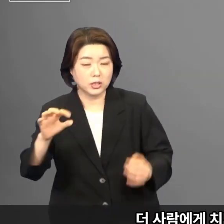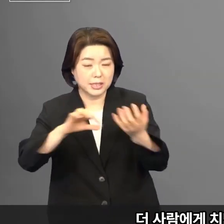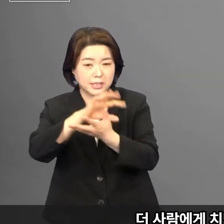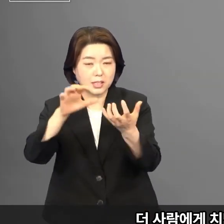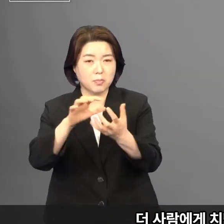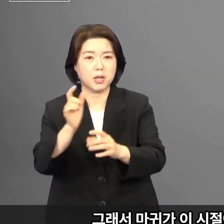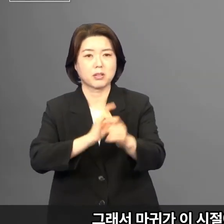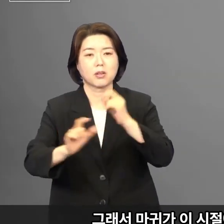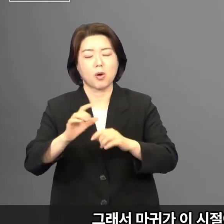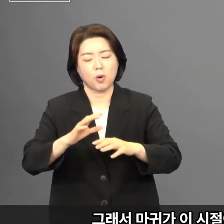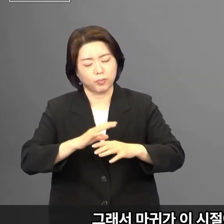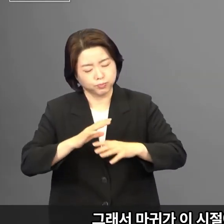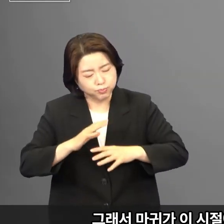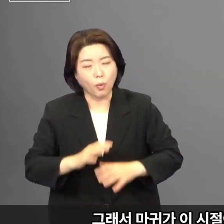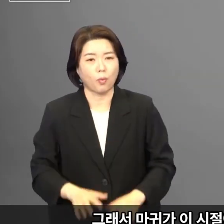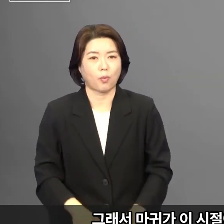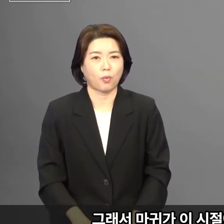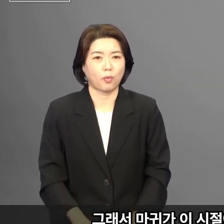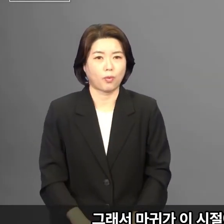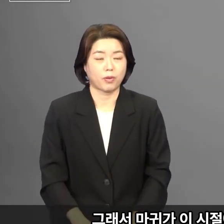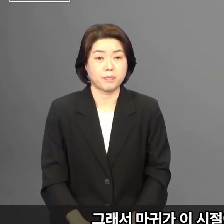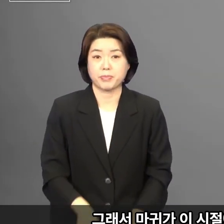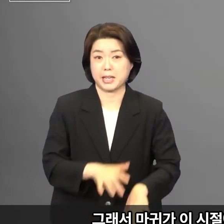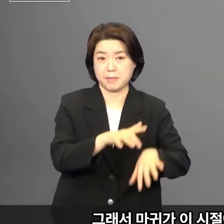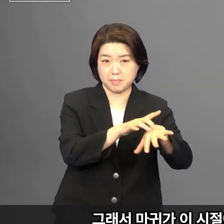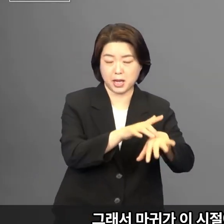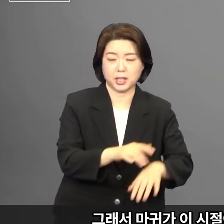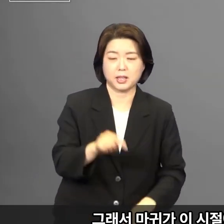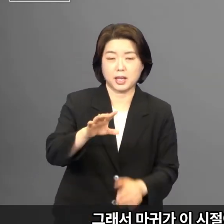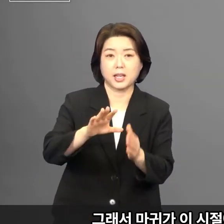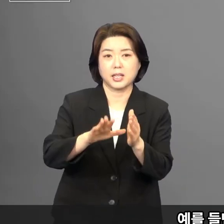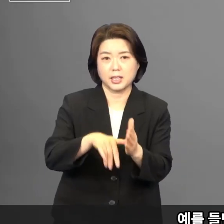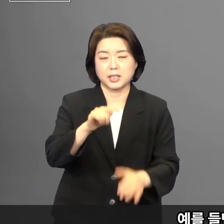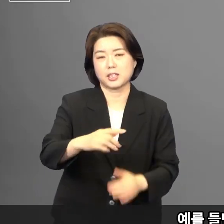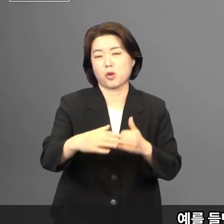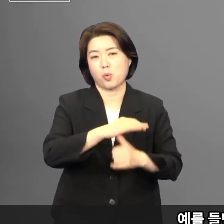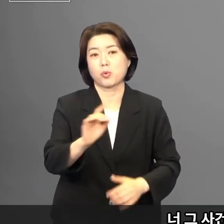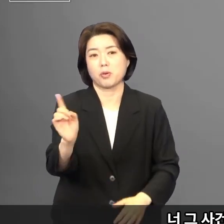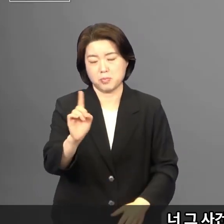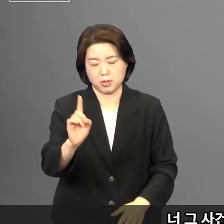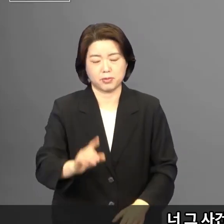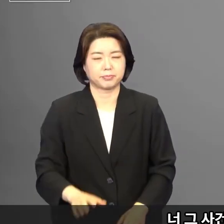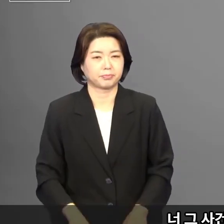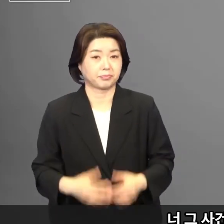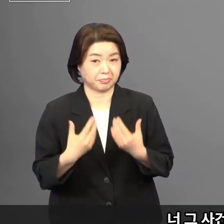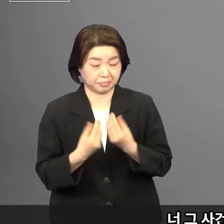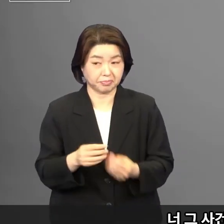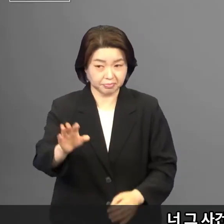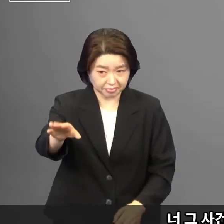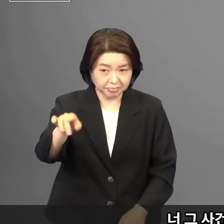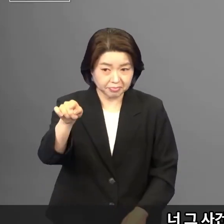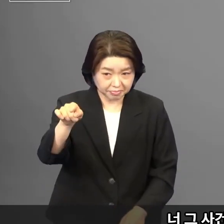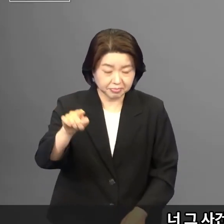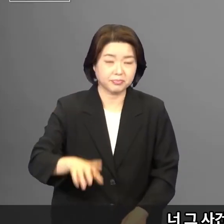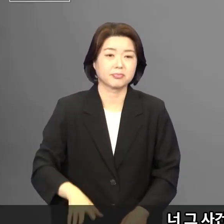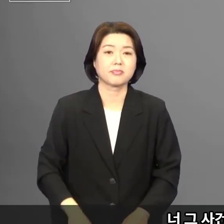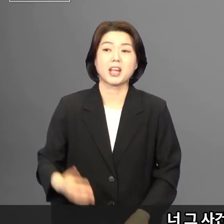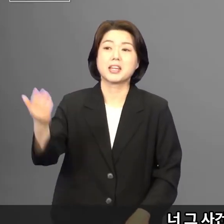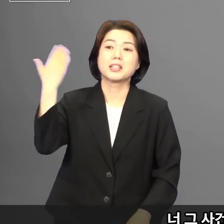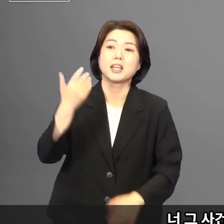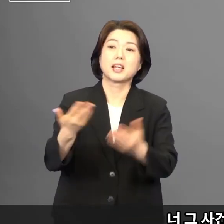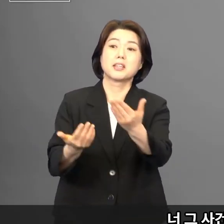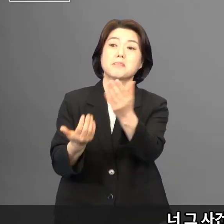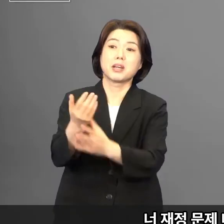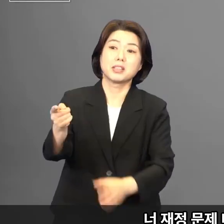치명적이게 된다는 거죠. 그래서 마귀가 이 시절에 우리를 이렇게 공격합니다. 예를 들면 이런 거예요. 너 그 사건 터진